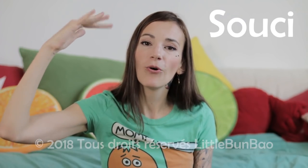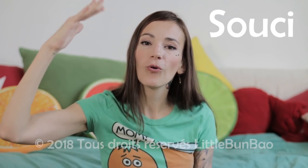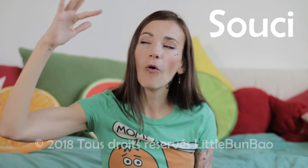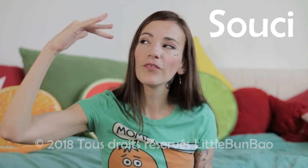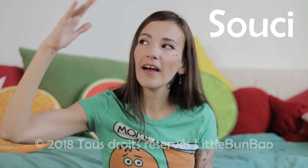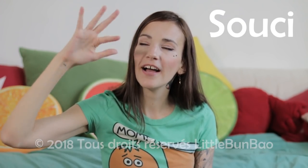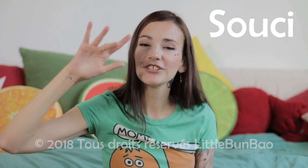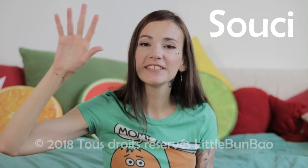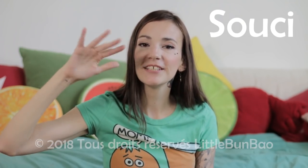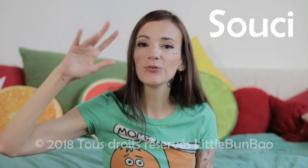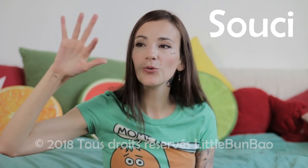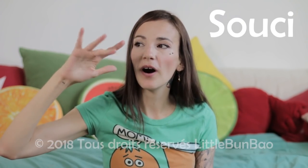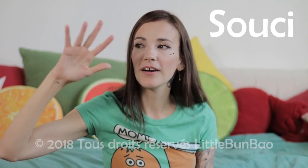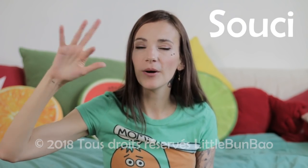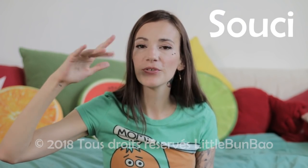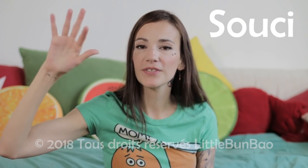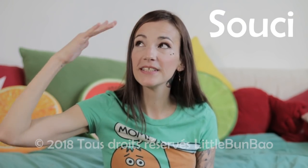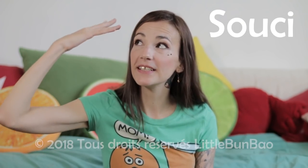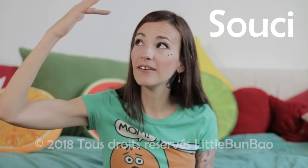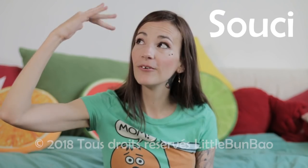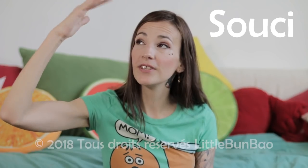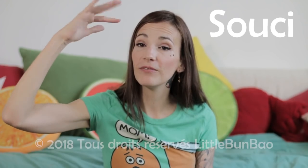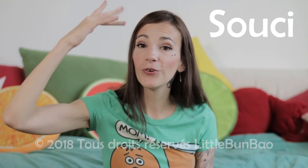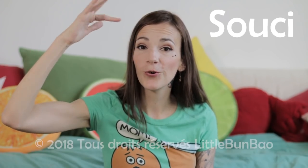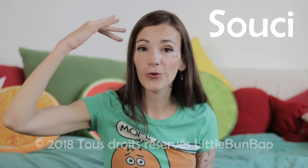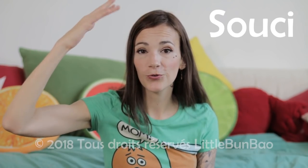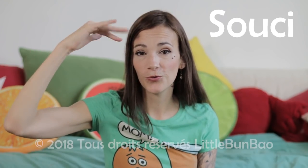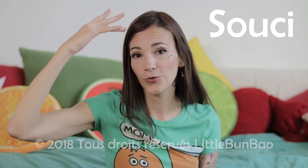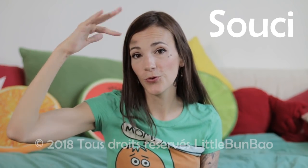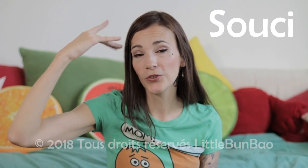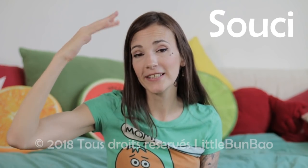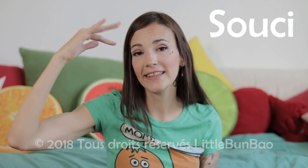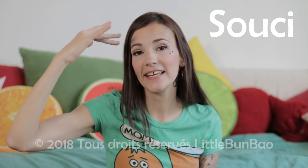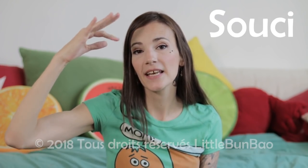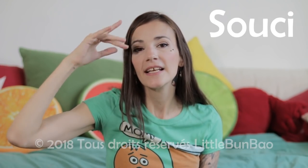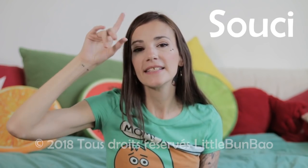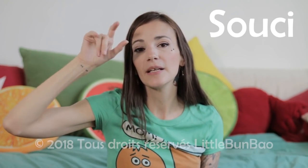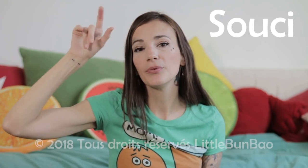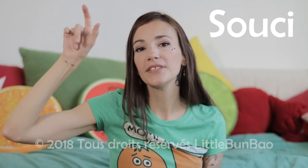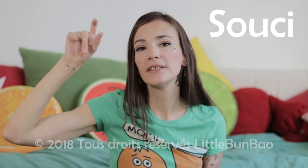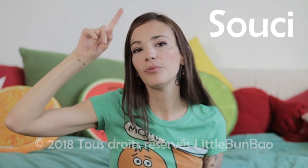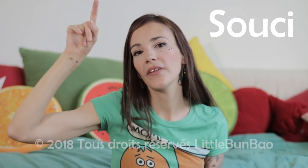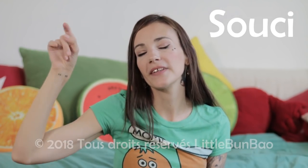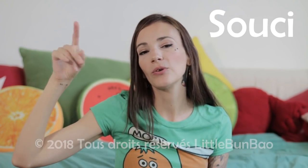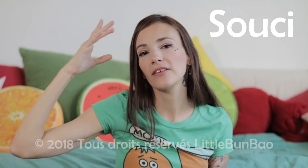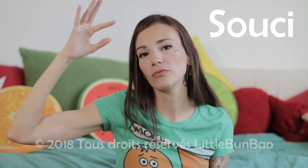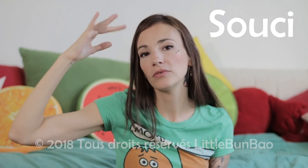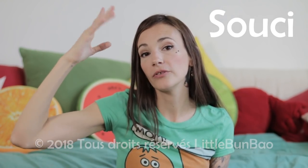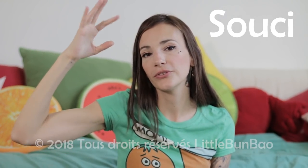Donc, on vient agiter nos doigts comme ceci au niveau du côté de la tête. C'est les petits points d'interrogation quand on a